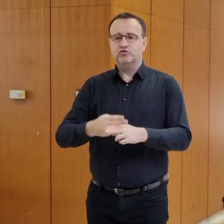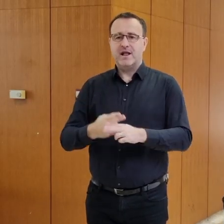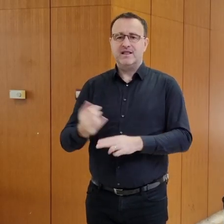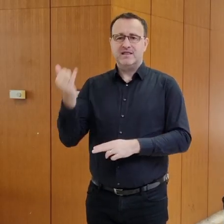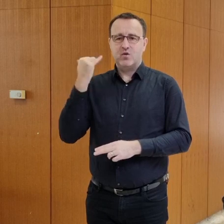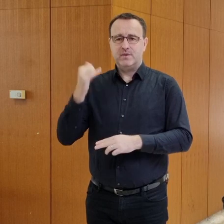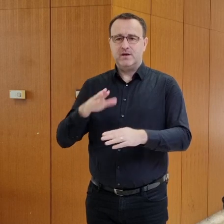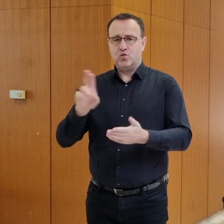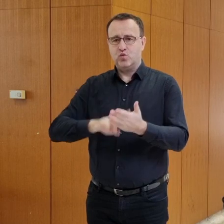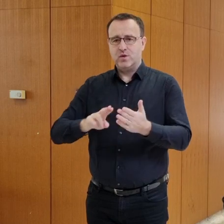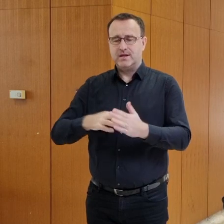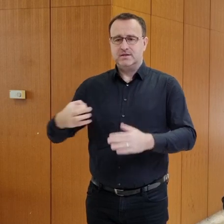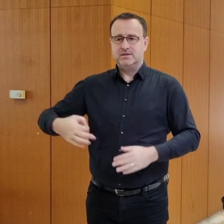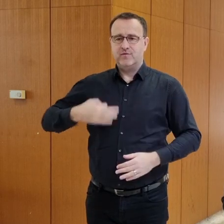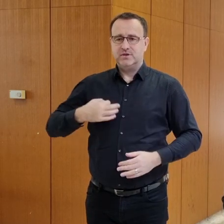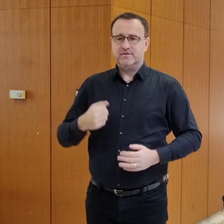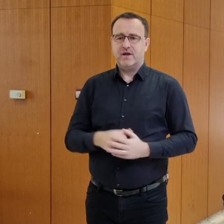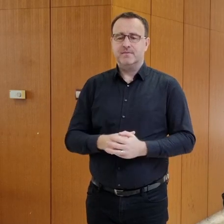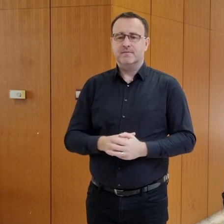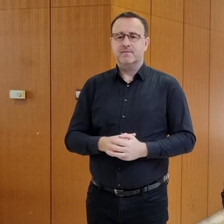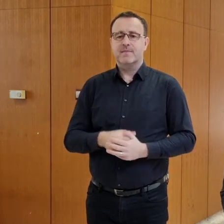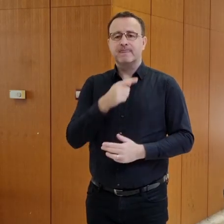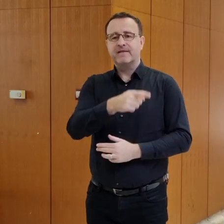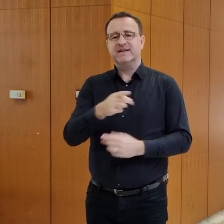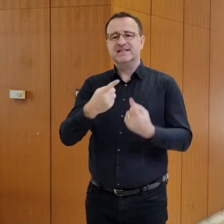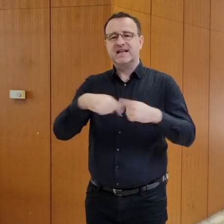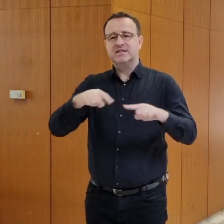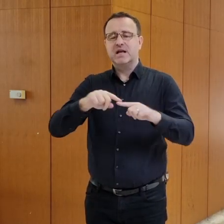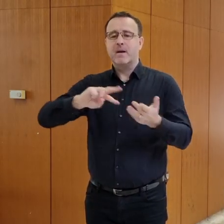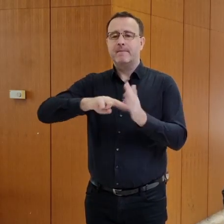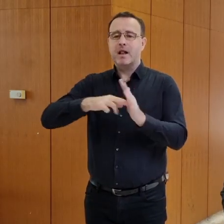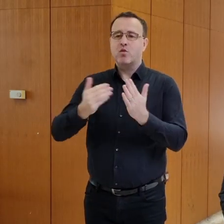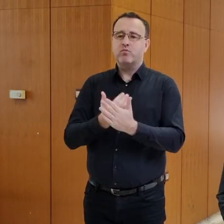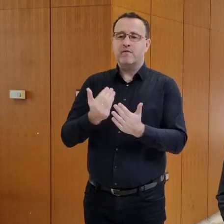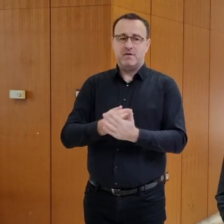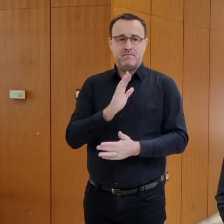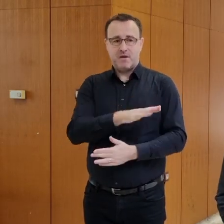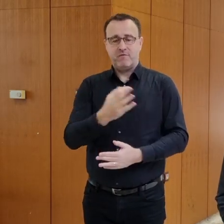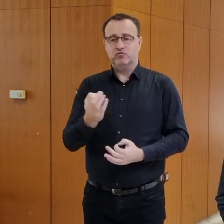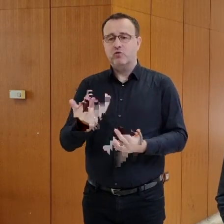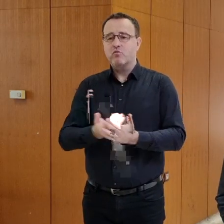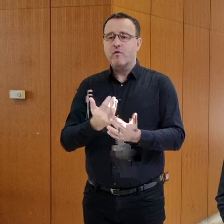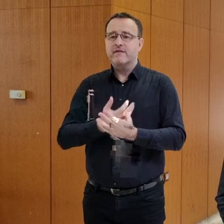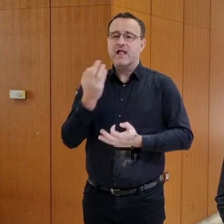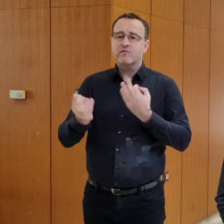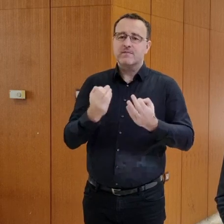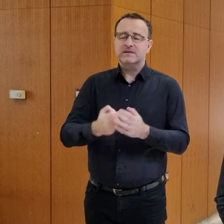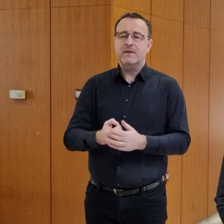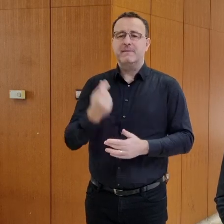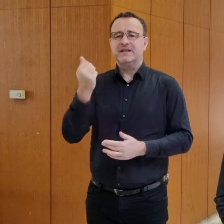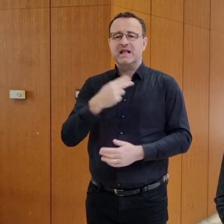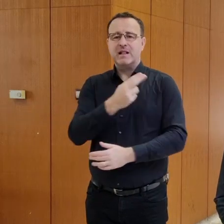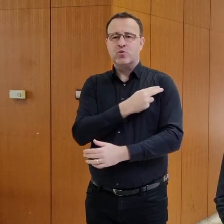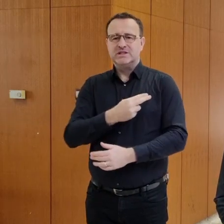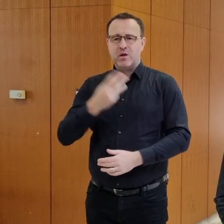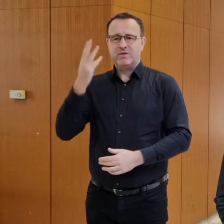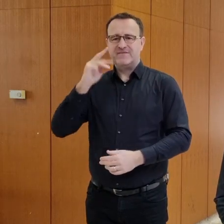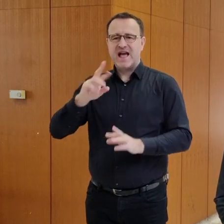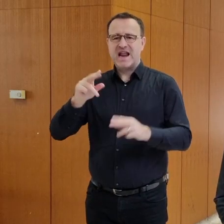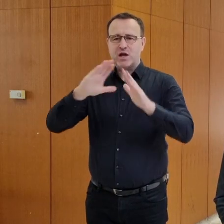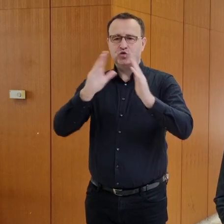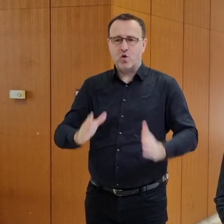rezortu zdravotníctva. Vy za sekciu plánu obnovy máte nejaké nové informácie, čo sa týka tých peňazí napríklad RASOCH, či sa to nejako pohlo,